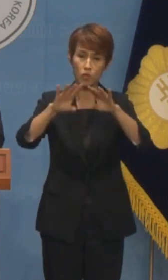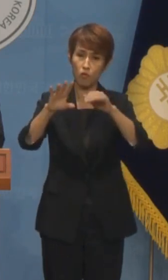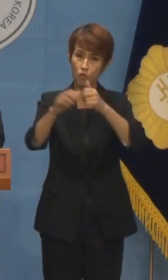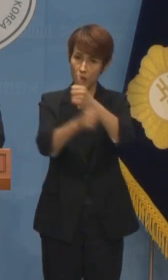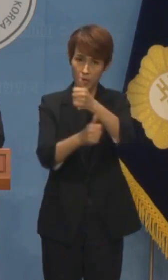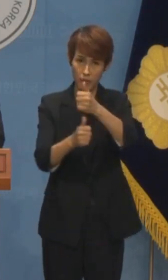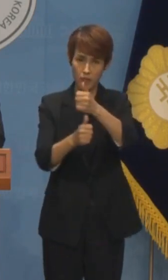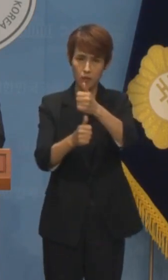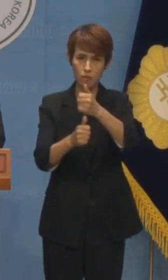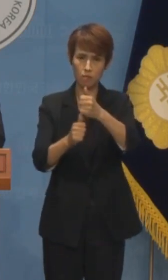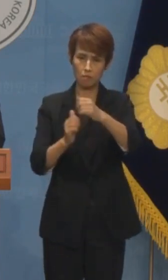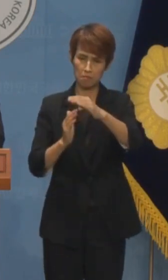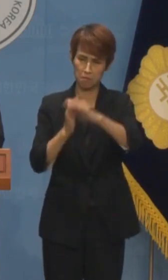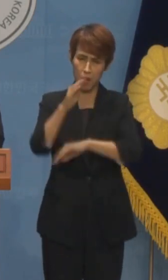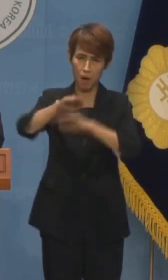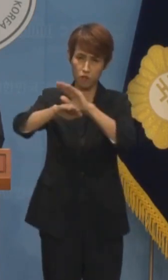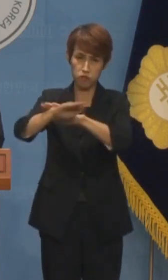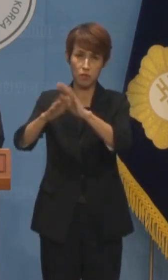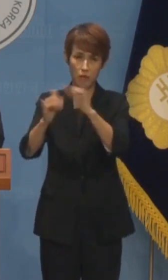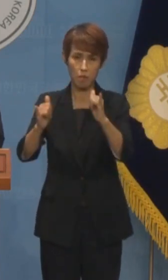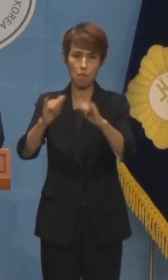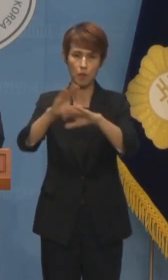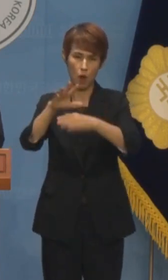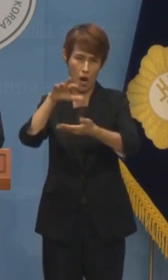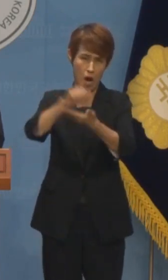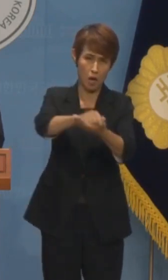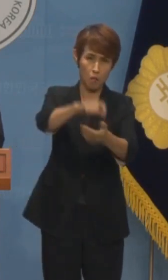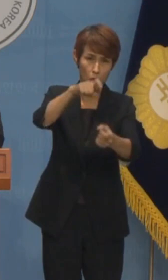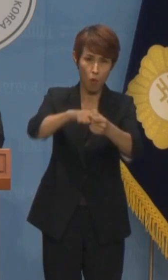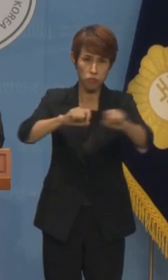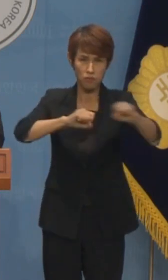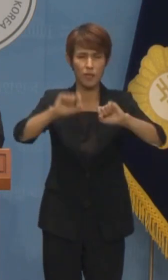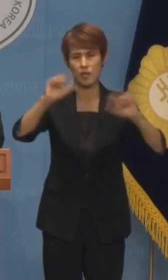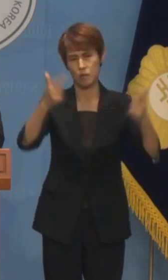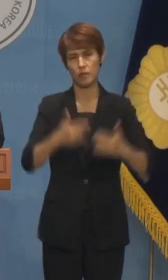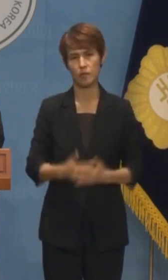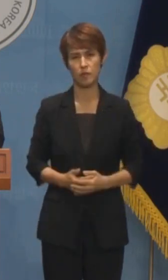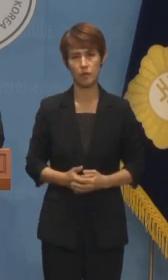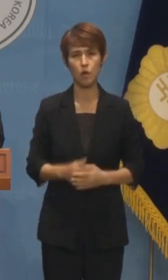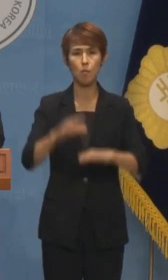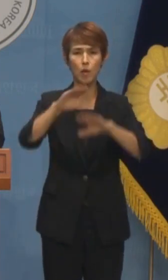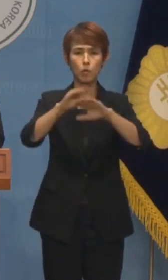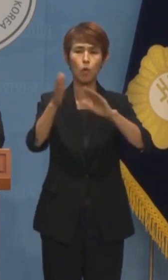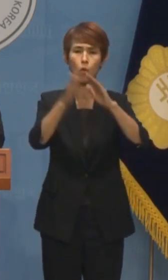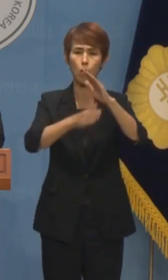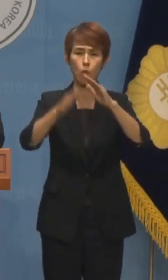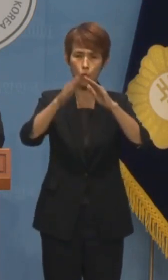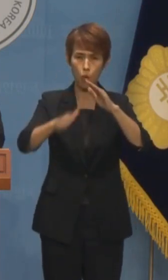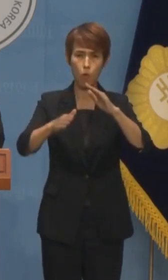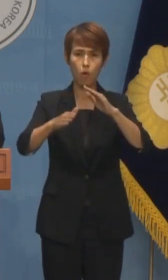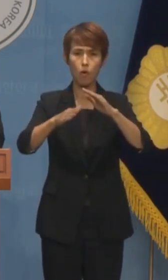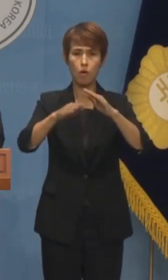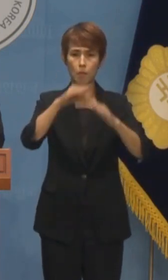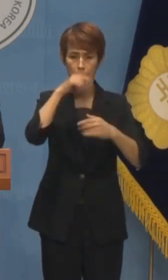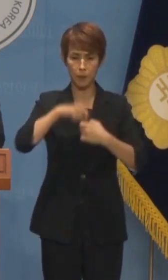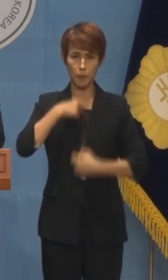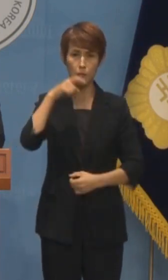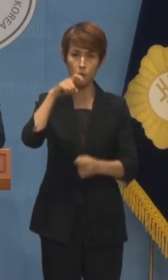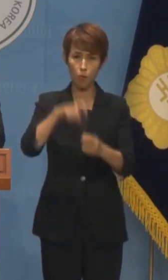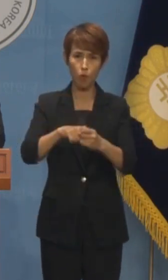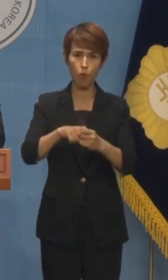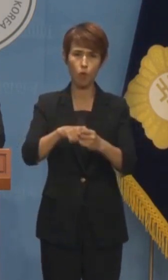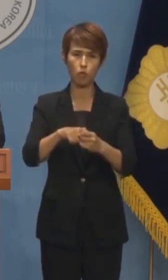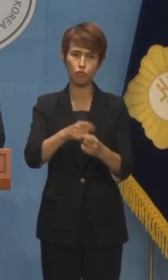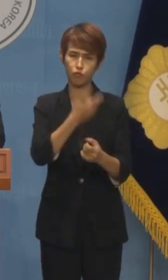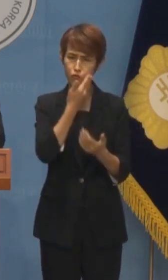방송통신위원회는 극우 인사들의 방송장악 놀이터가 아니라 방송의 공공성과 공정성을 지키기 위한